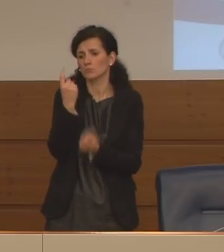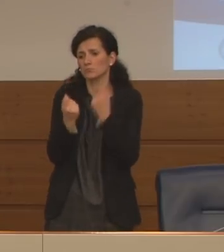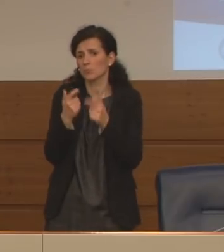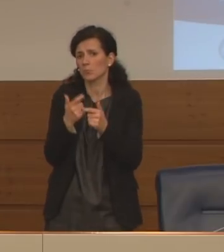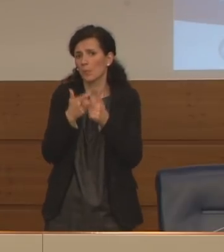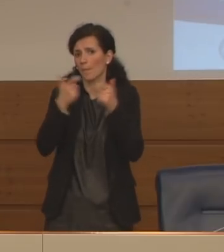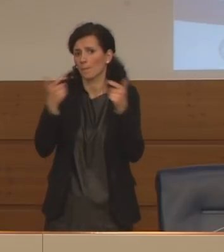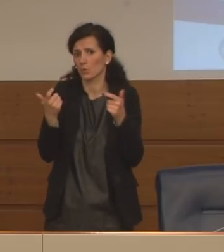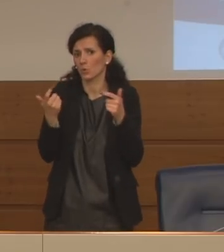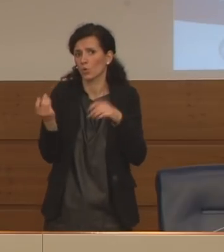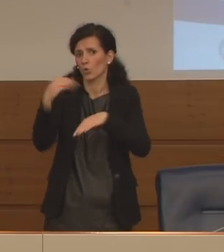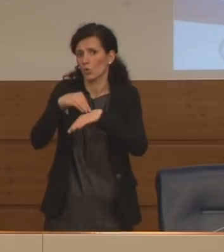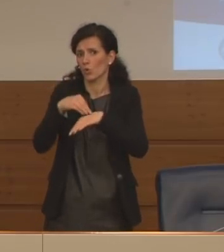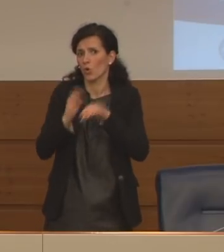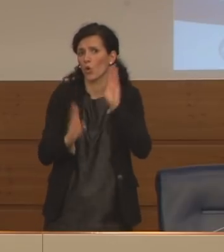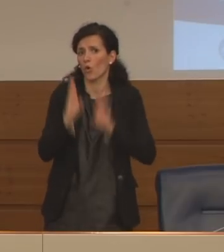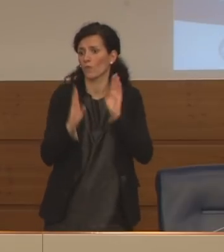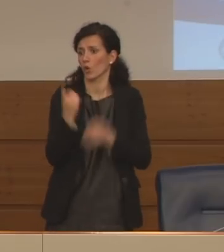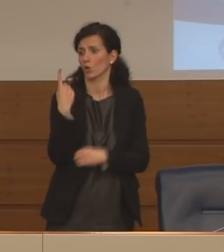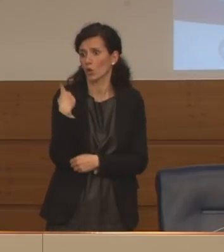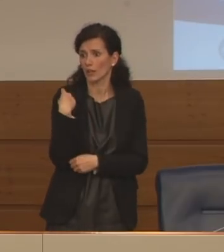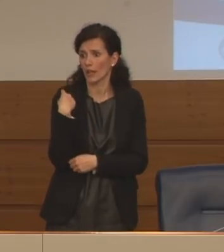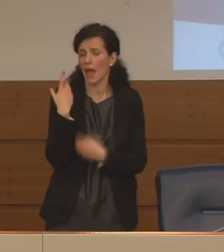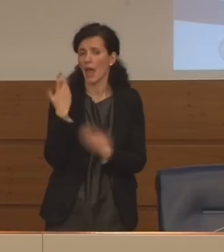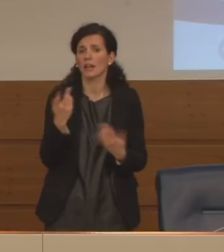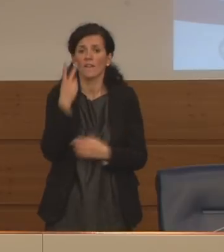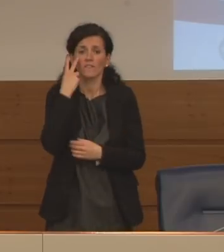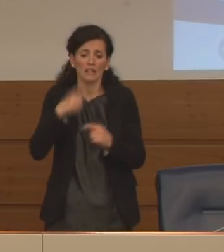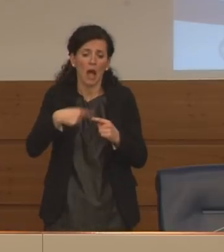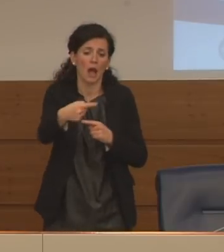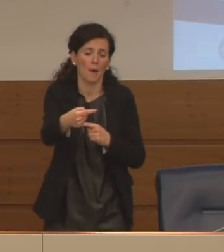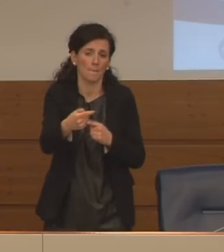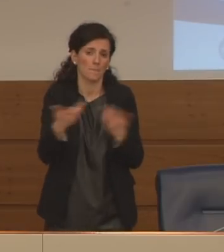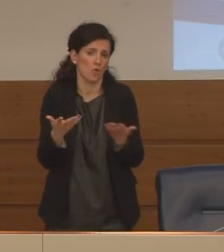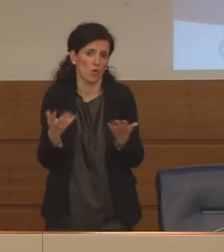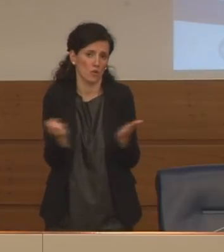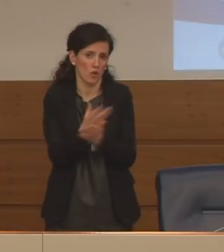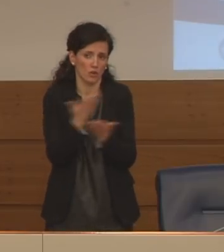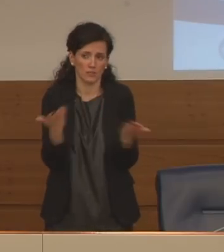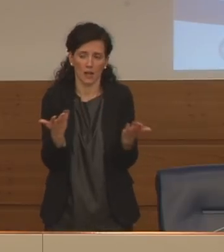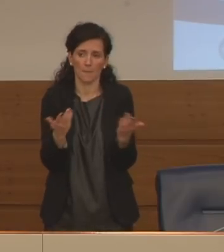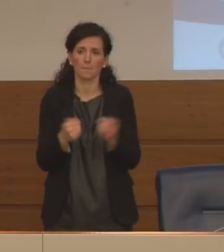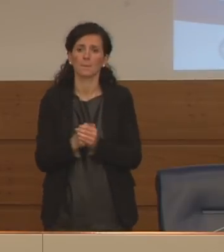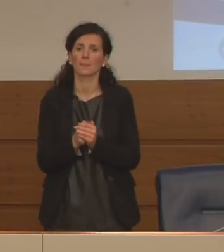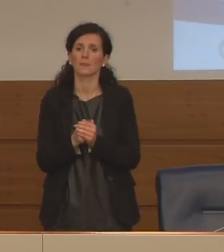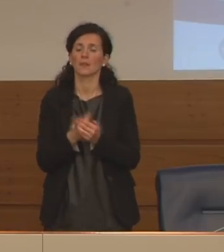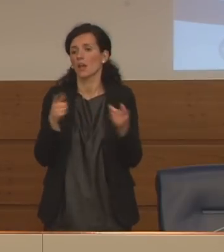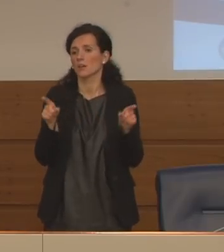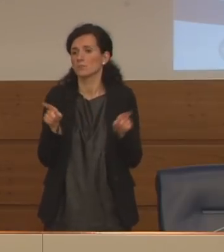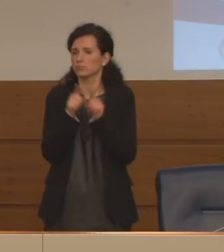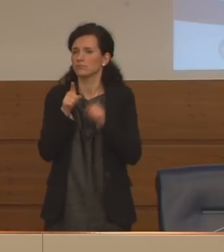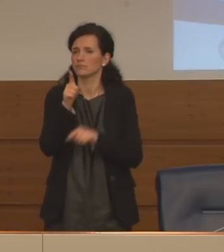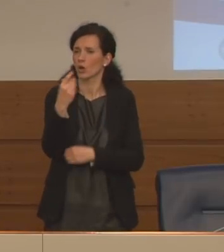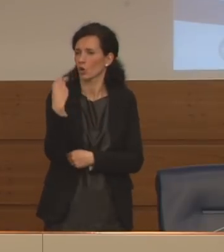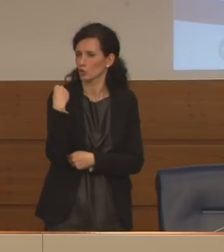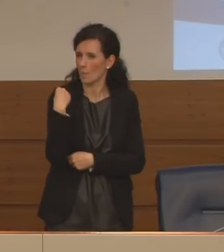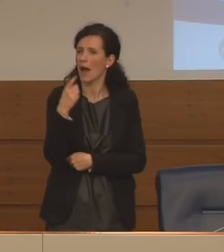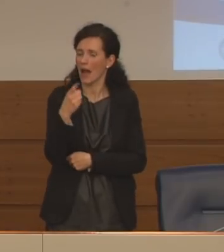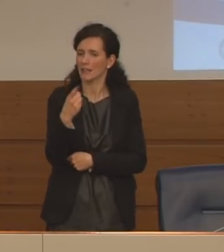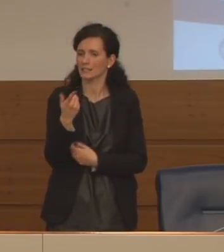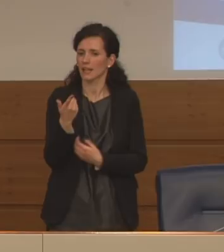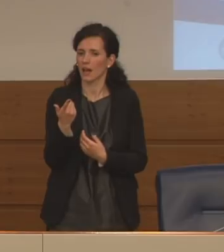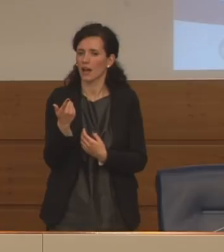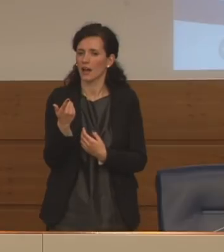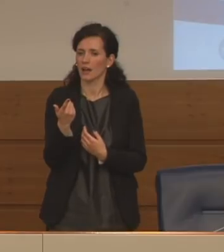ieri vuol dire qualche cosa i prossimi giorni ce lo diranno e lo stesso la risposta alle sue alla sua domanda che per il